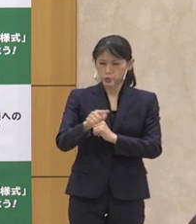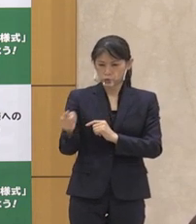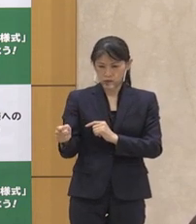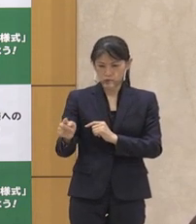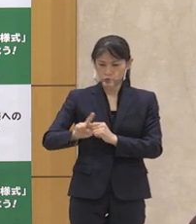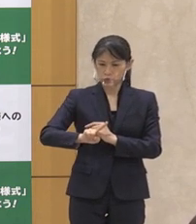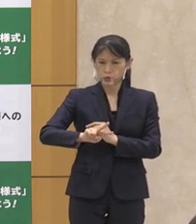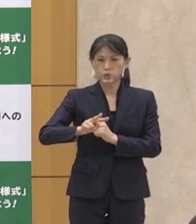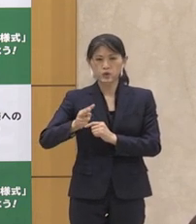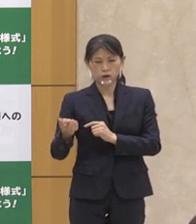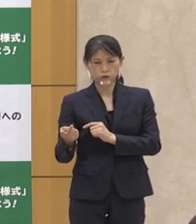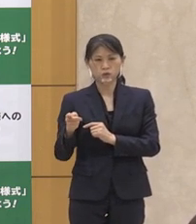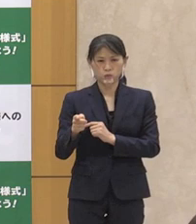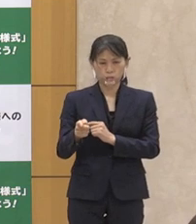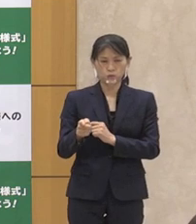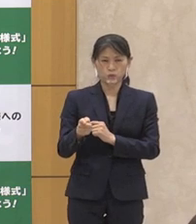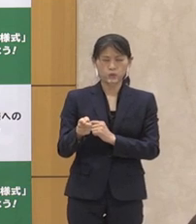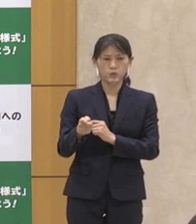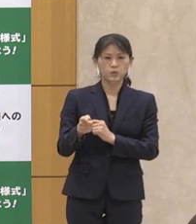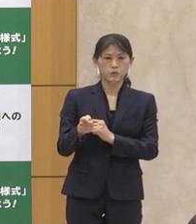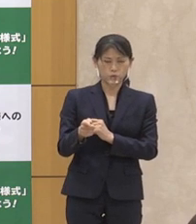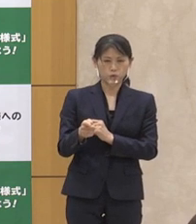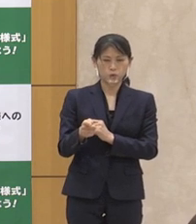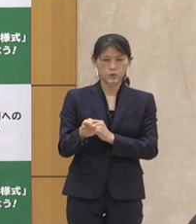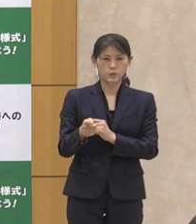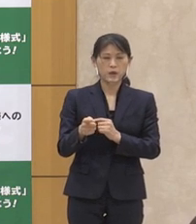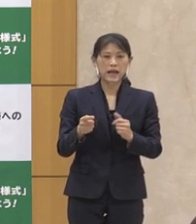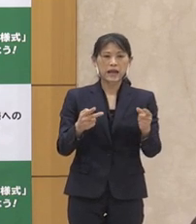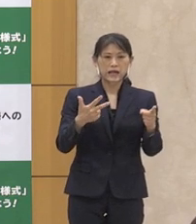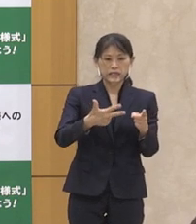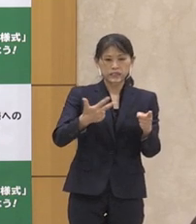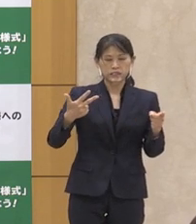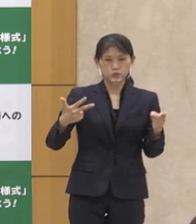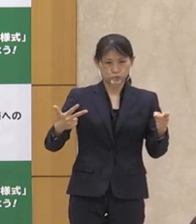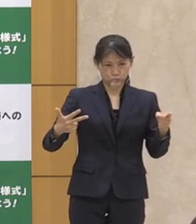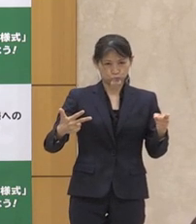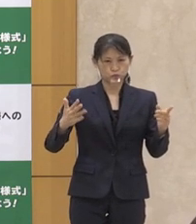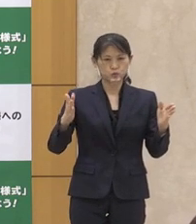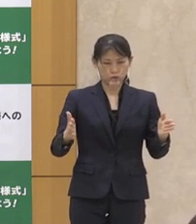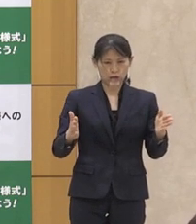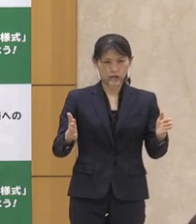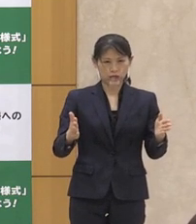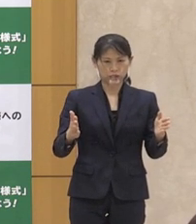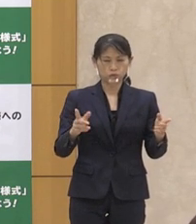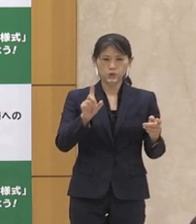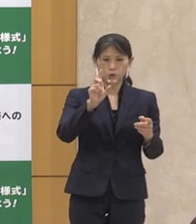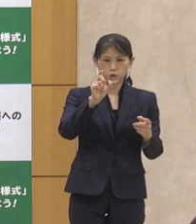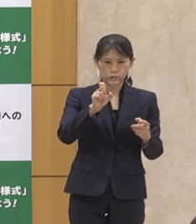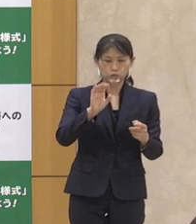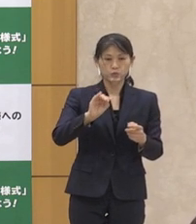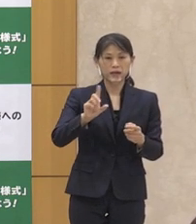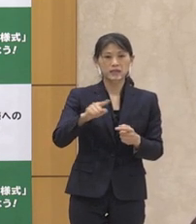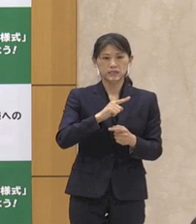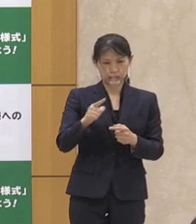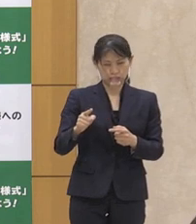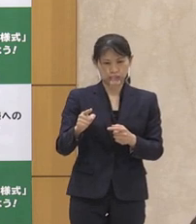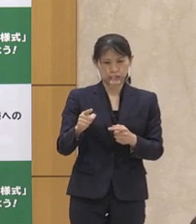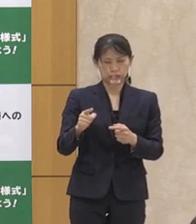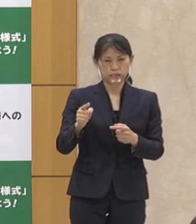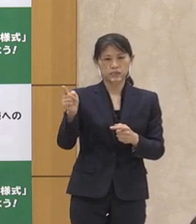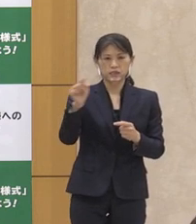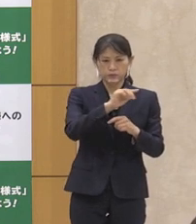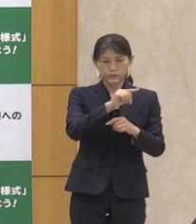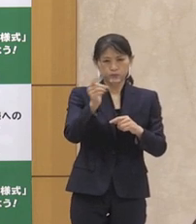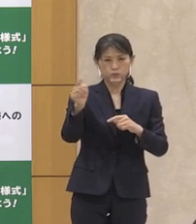行を検知する指標のうち、直近1週間の人口10万人あたりの新規感染者数につ